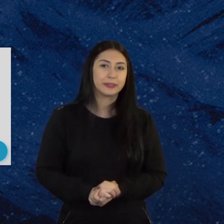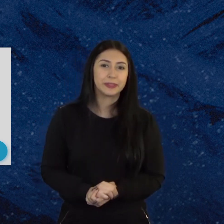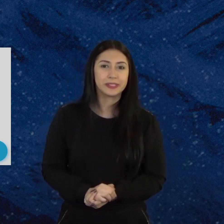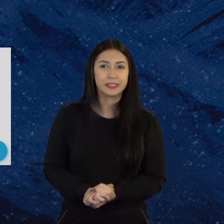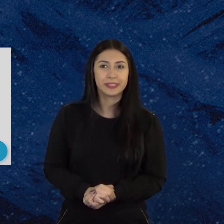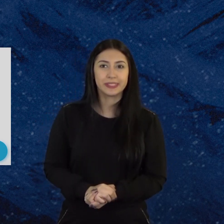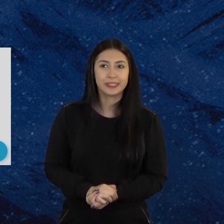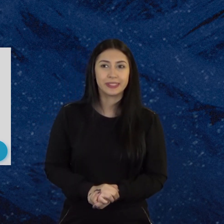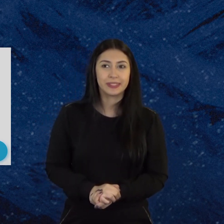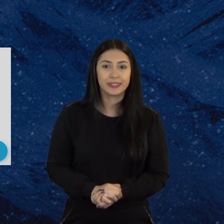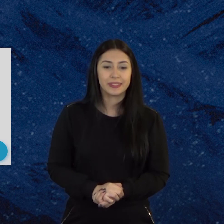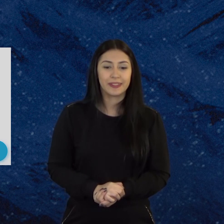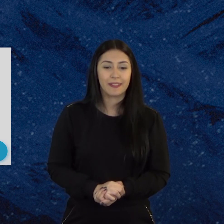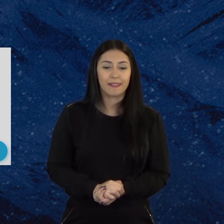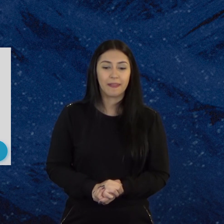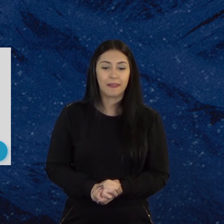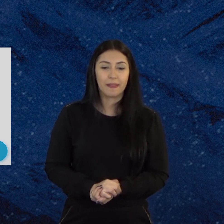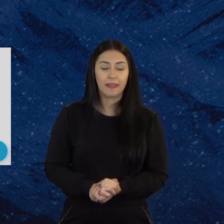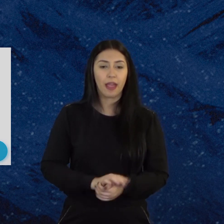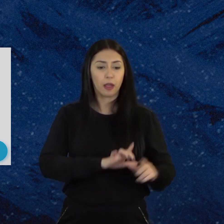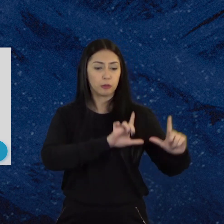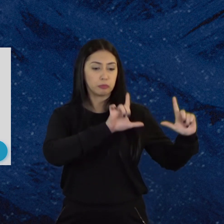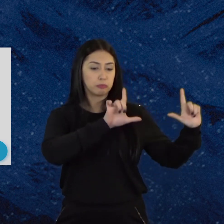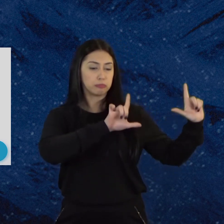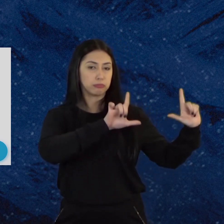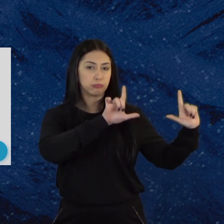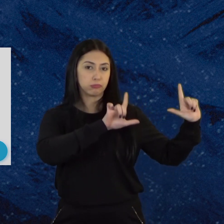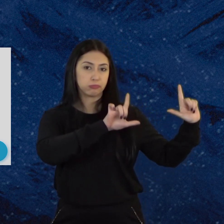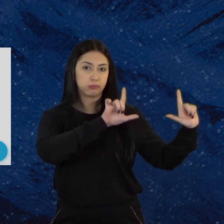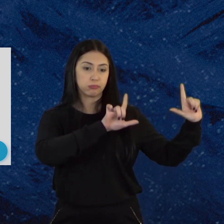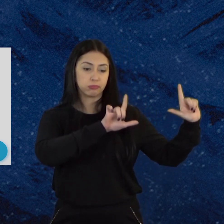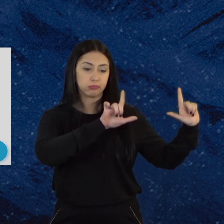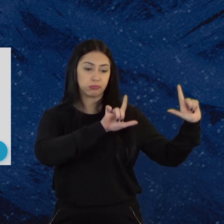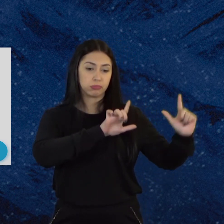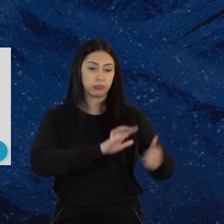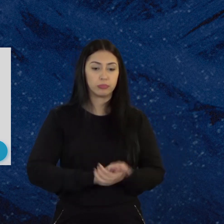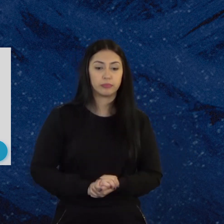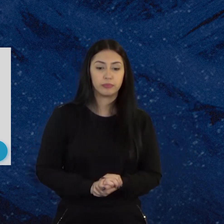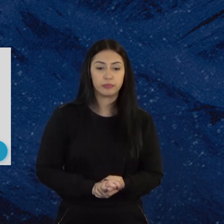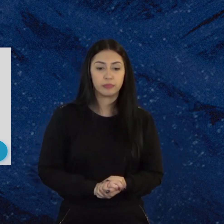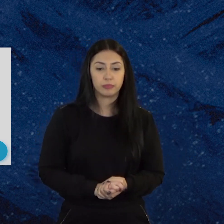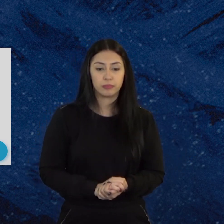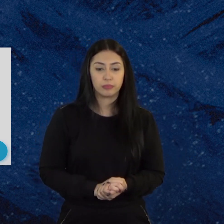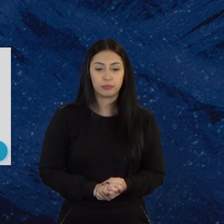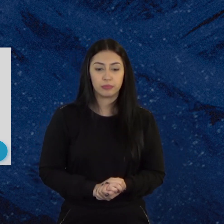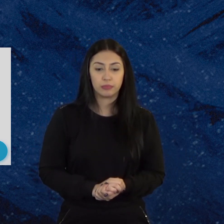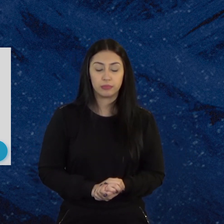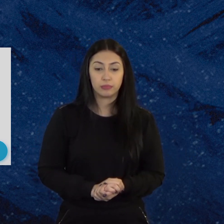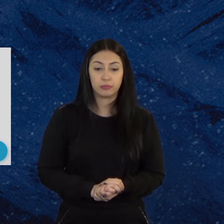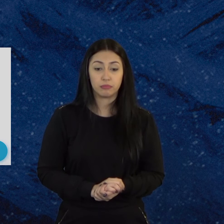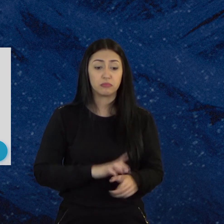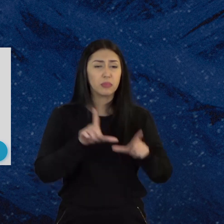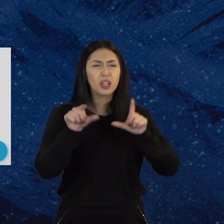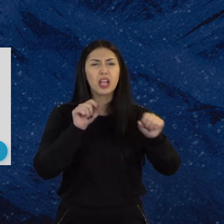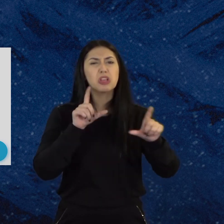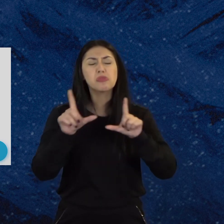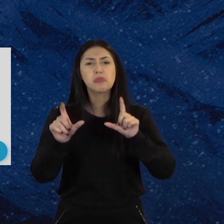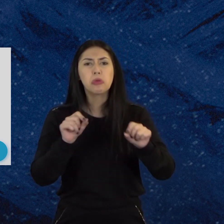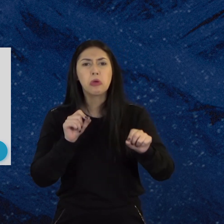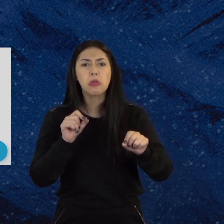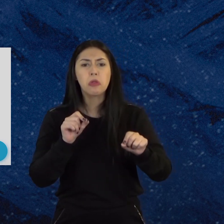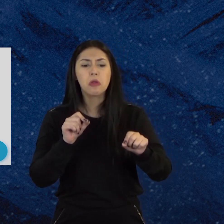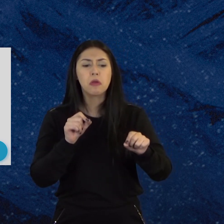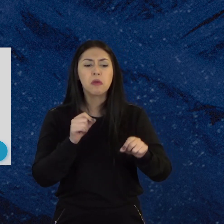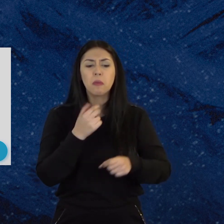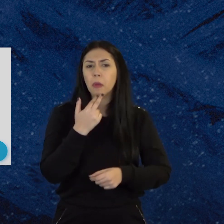Você vai entrar nessa página, né? Essa página, você pode escolher o idioma que você